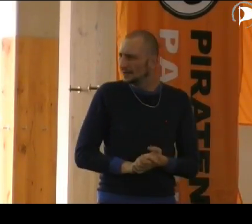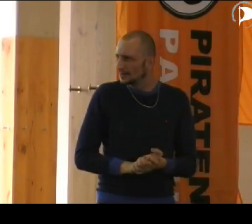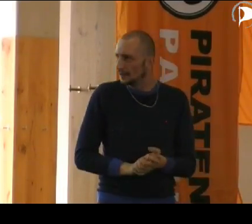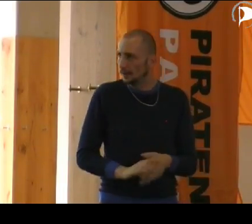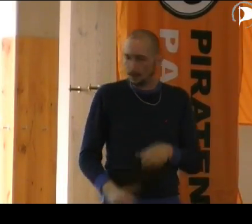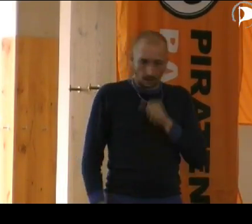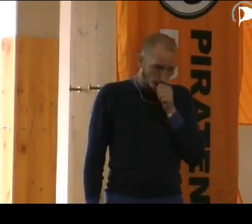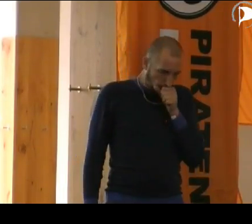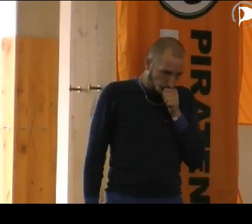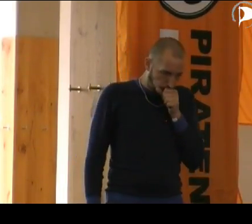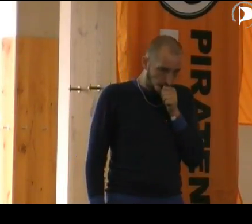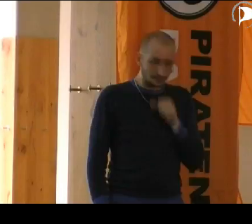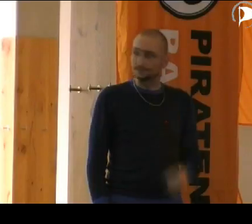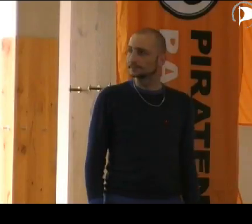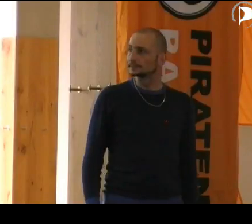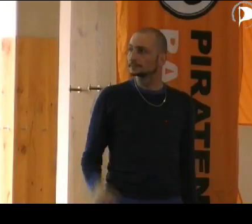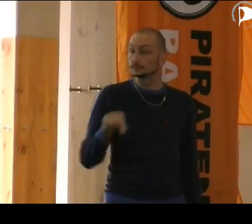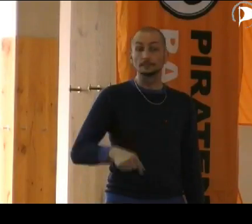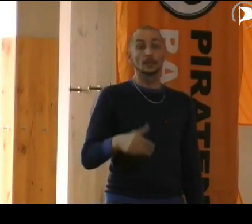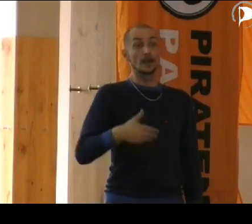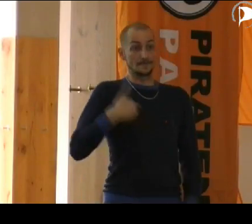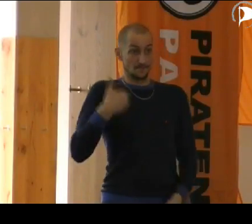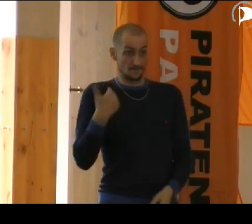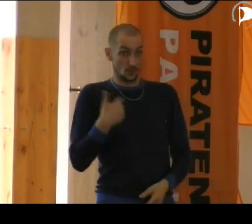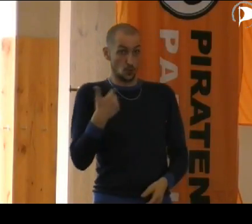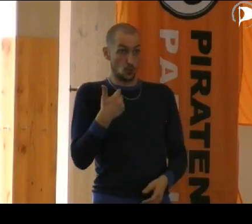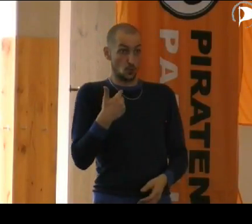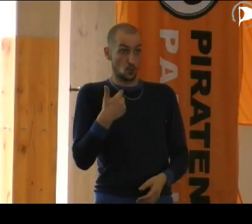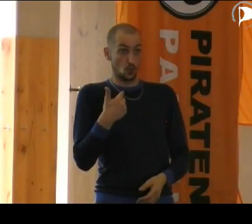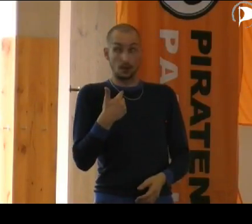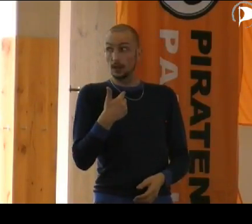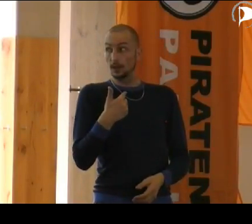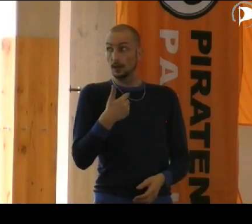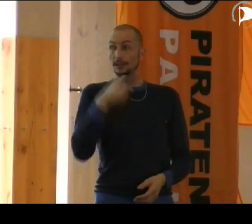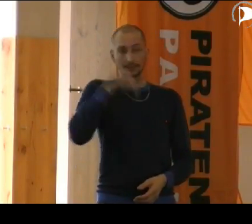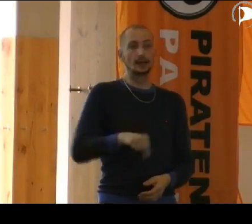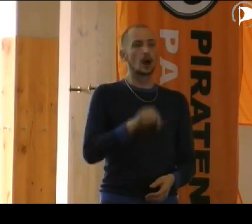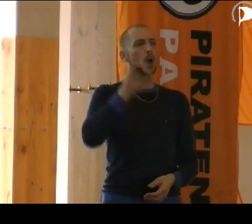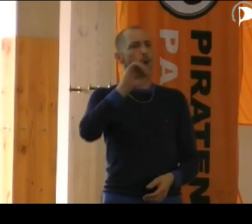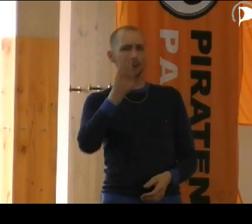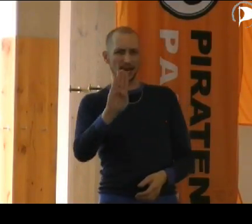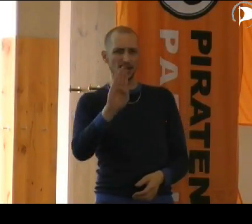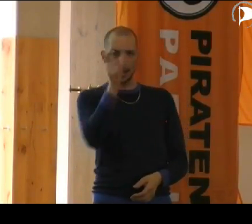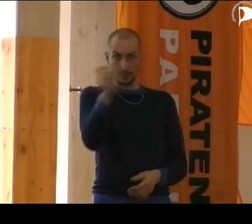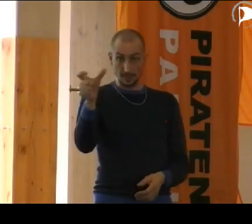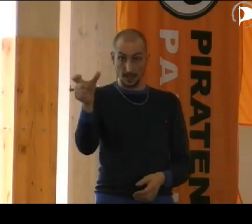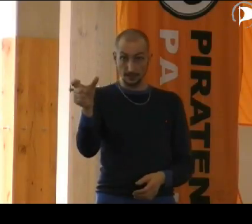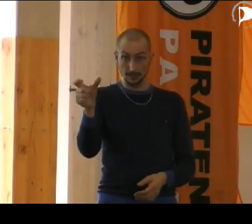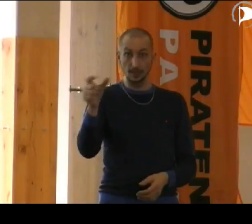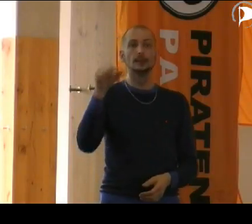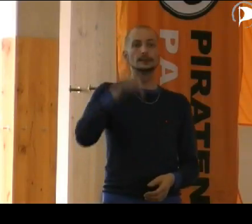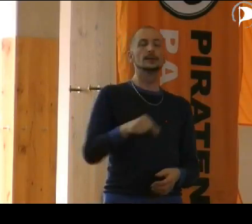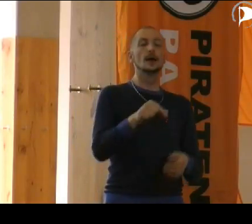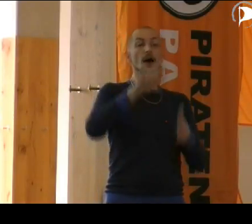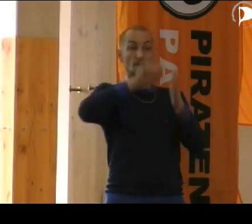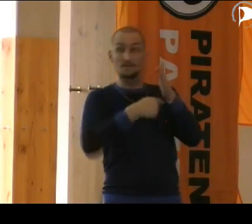äußeres erhalten möchte ich aber auch aber wie zb die ob-kandidaten regierung oder wahl zum